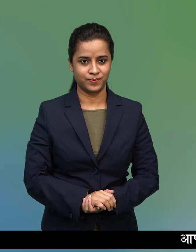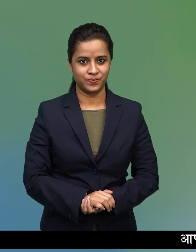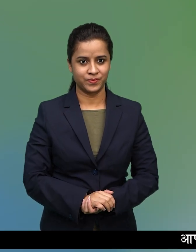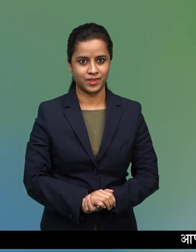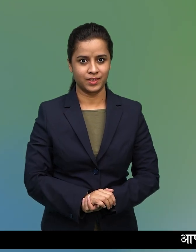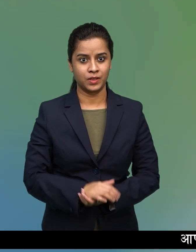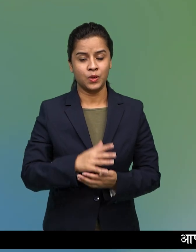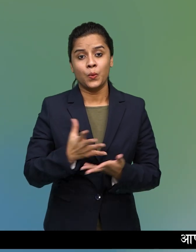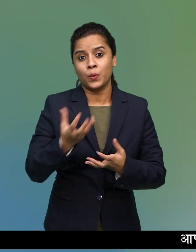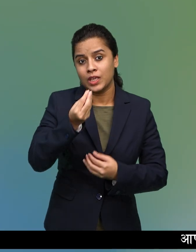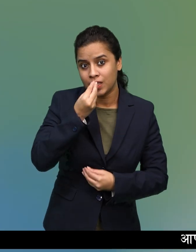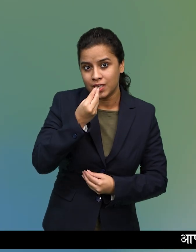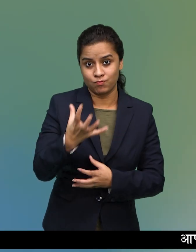आपण घन पदार्थ खातो,